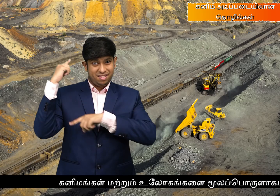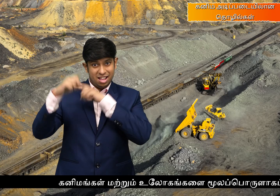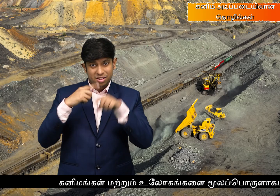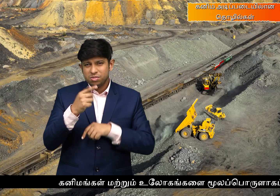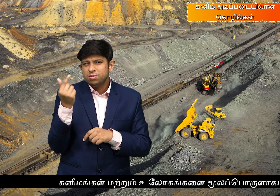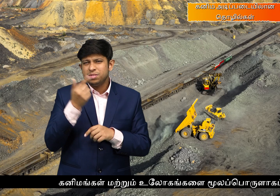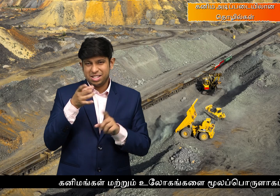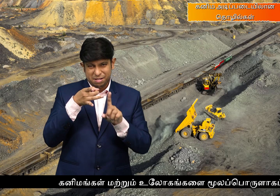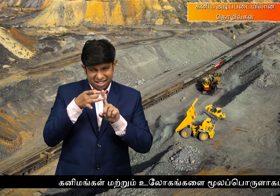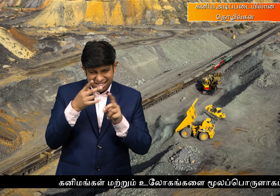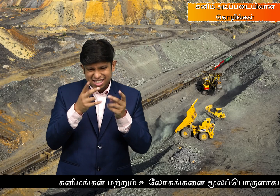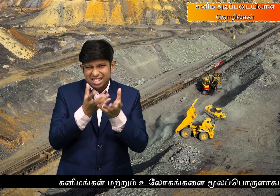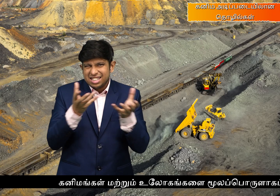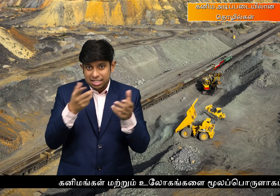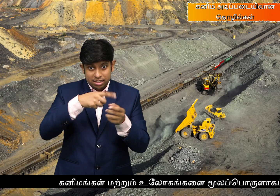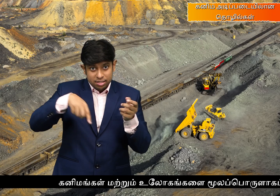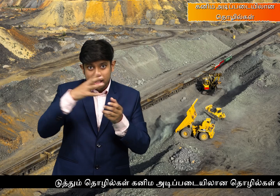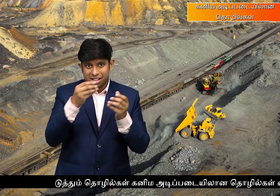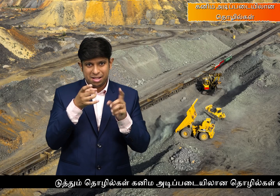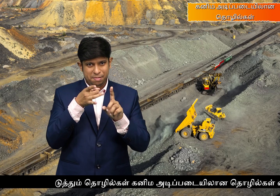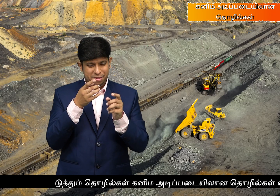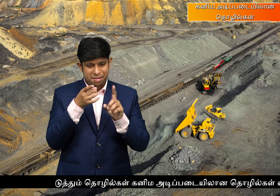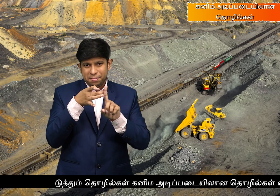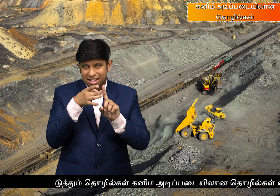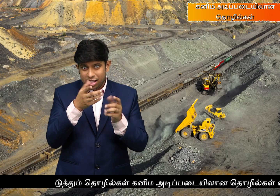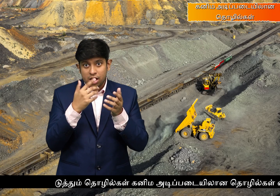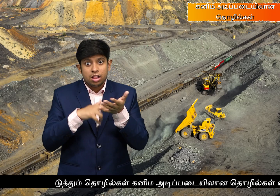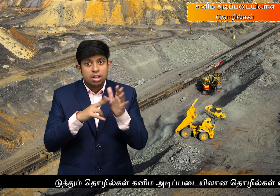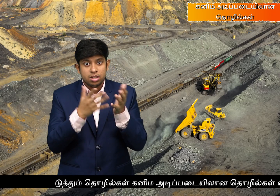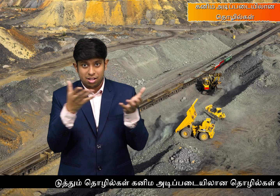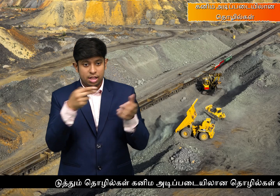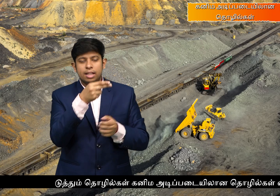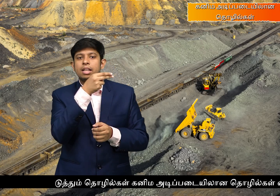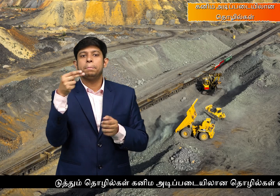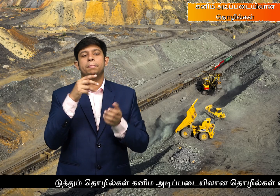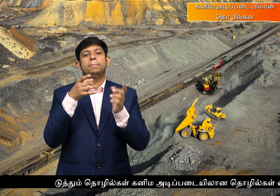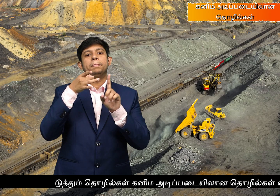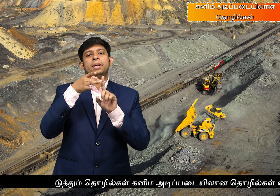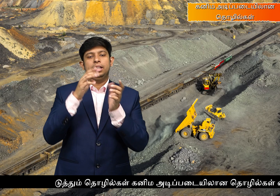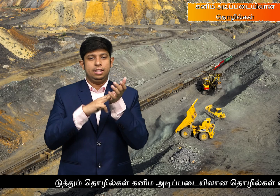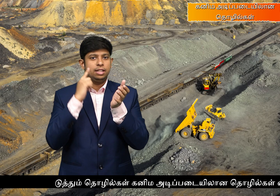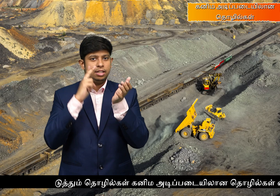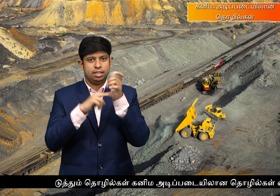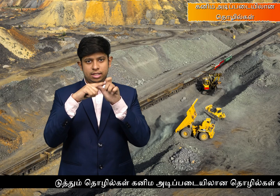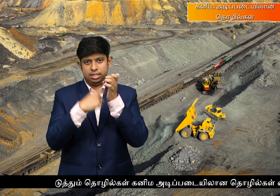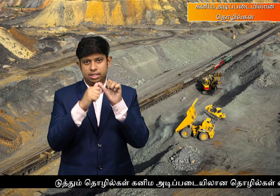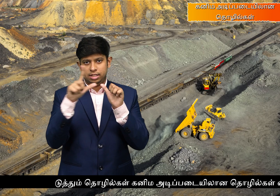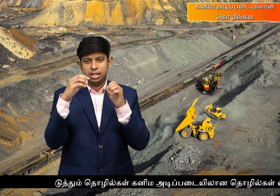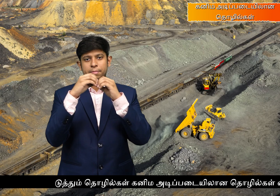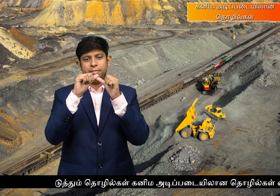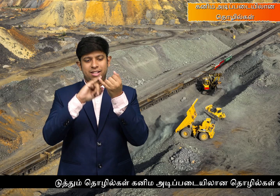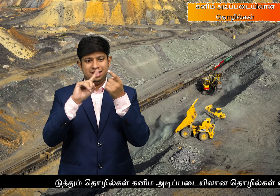கனிமங்கள் மற்றும் உலோகங்களை மூலப்பொருளாக பயன்படுத்தும் தொழில்கள் கனிம அடிப்படையிலான தொழில்கள் எனப்படும்.